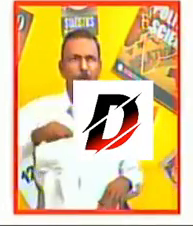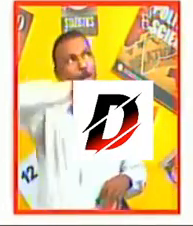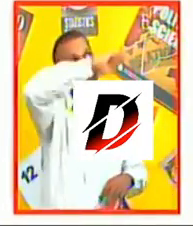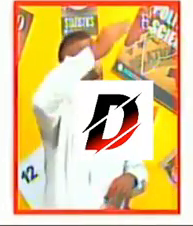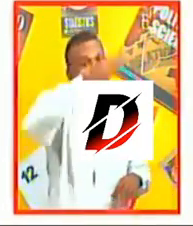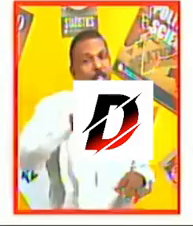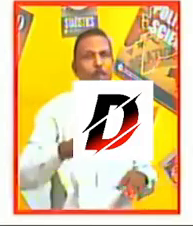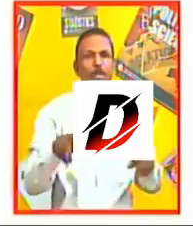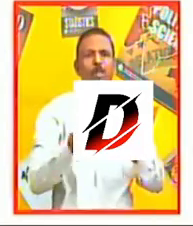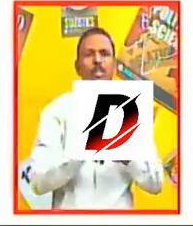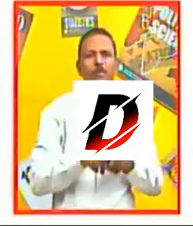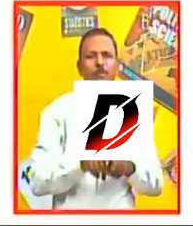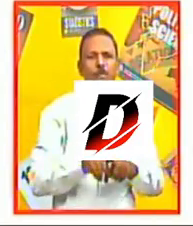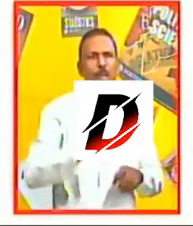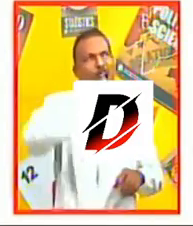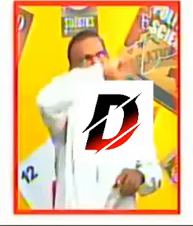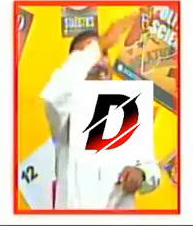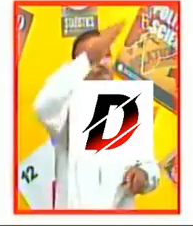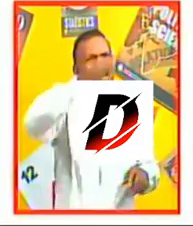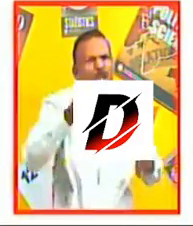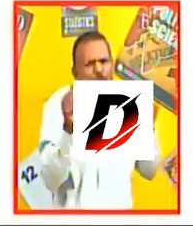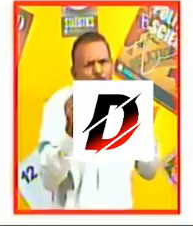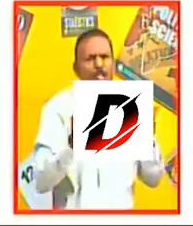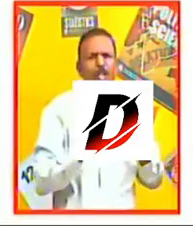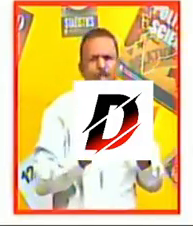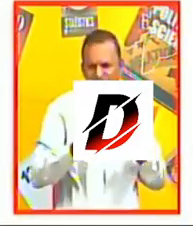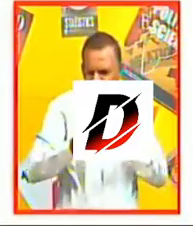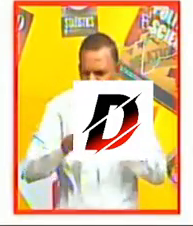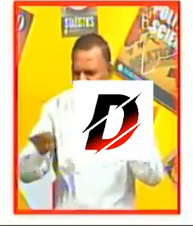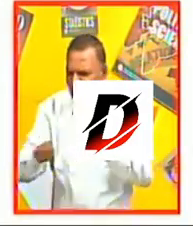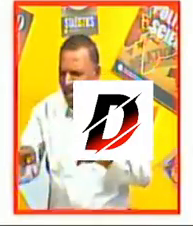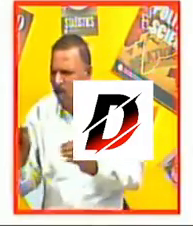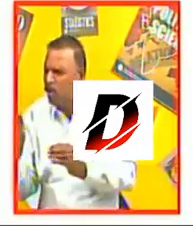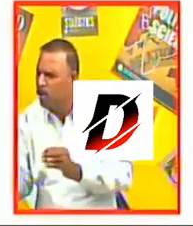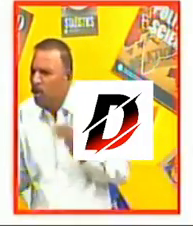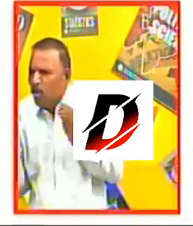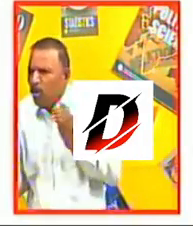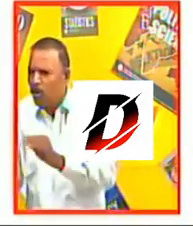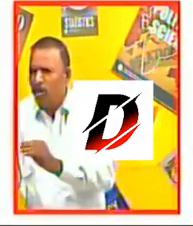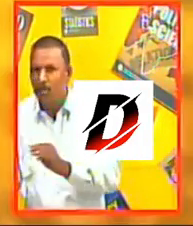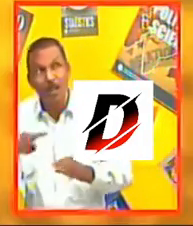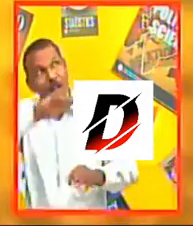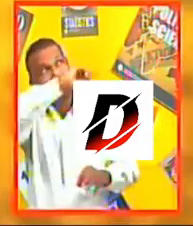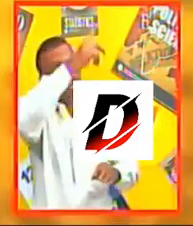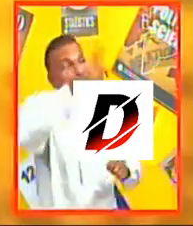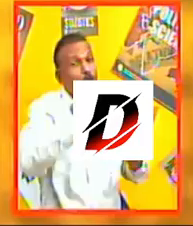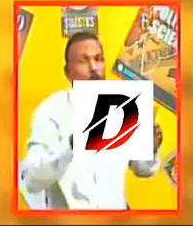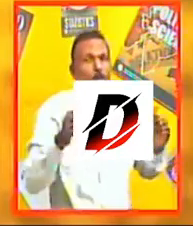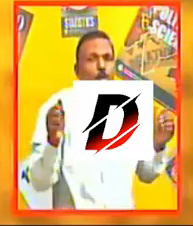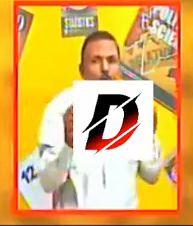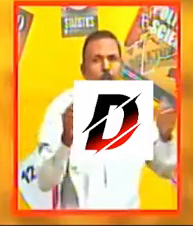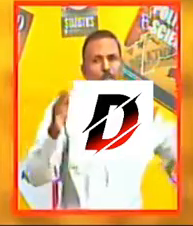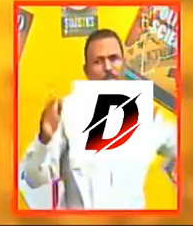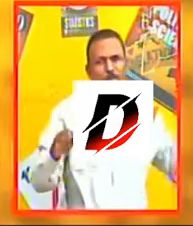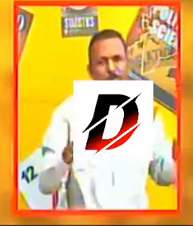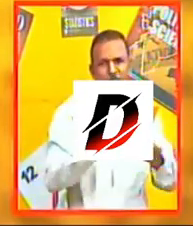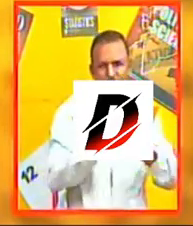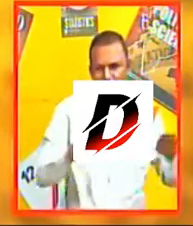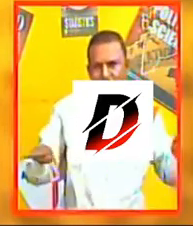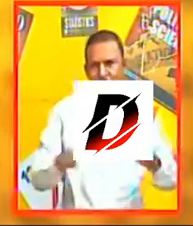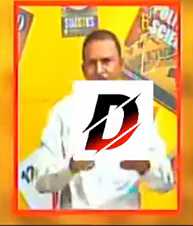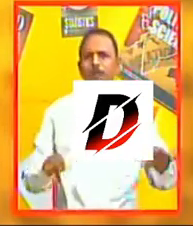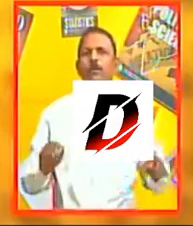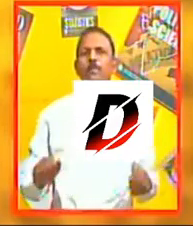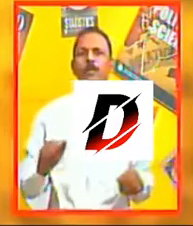காட்டிலும் மலைப்பகுதிகளில் மிகவும் குளிராக இருக்கும். இப்போ நம்மளே பார்த்தோம் முன்னாடியே, இப்போ ஒன்றும் வேண்டாங்க, இங்கே